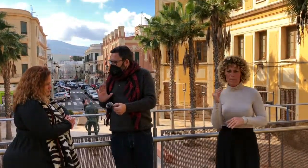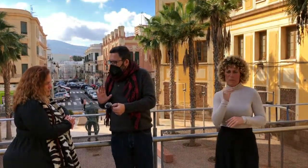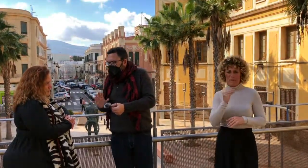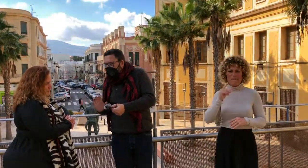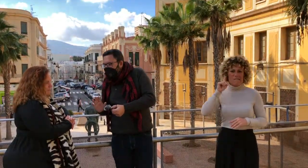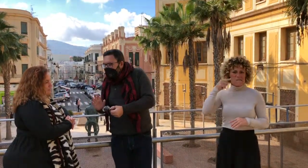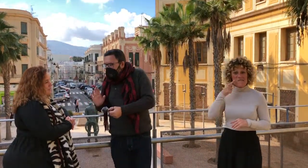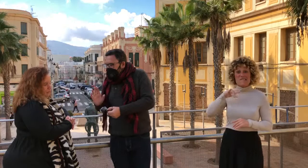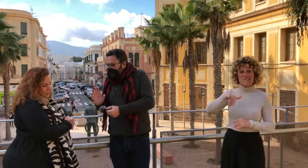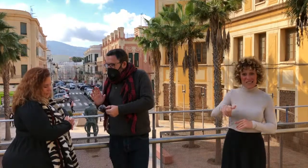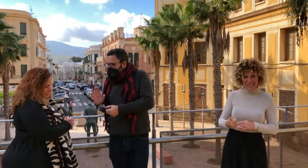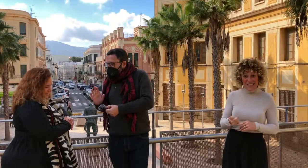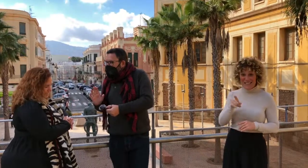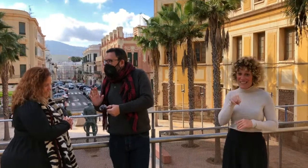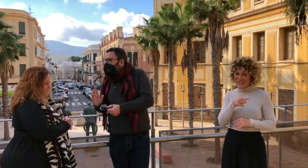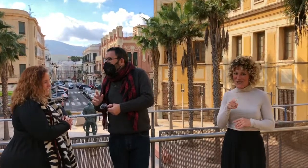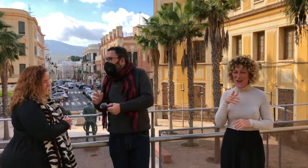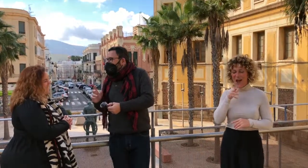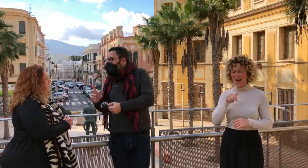está cansada. Pero